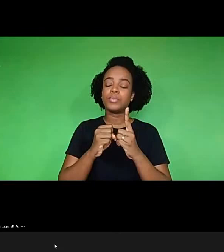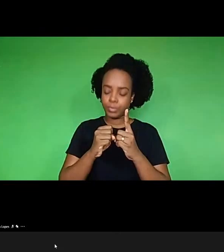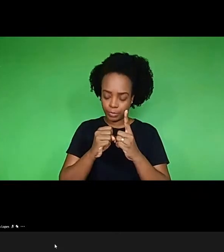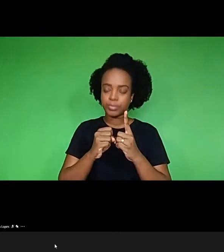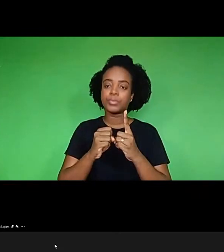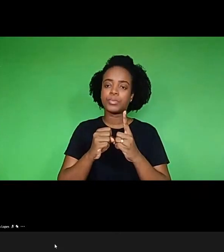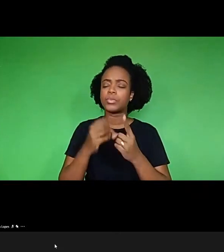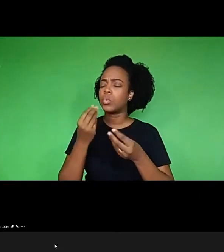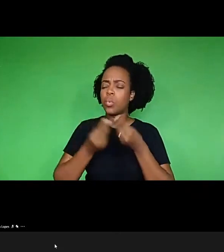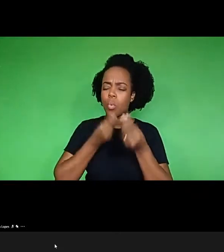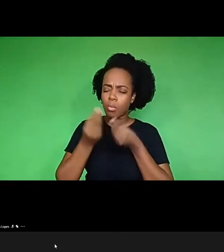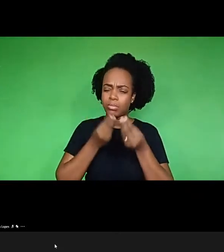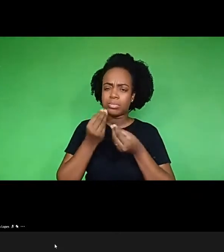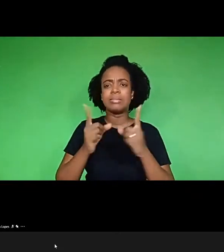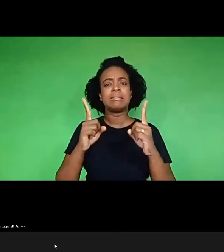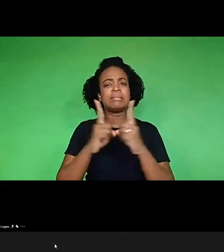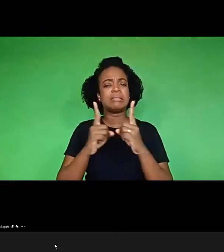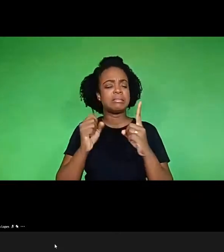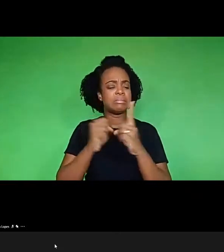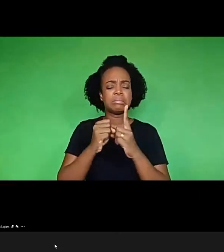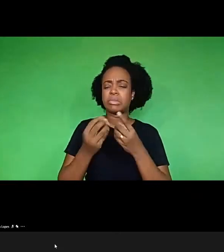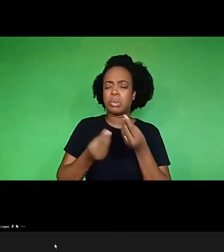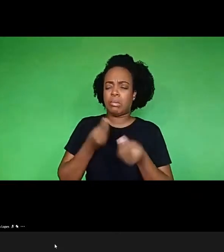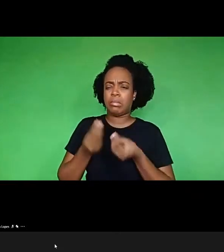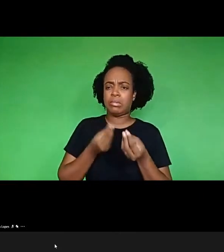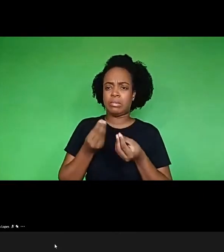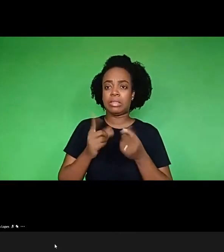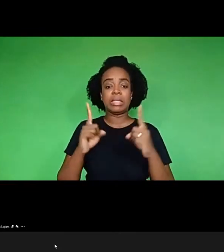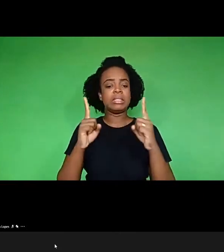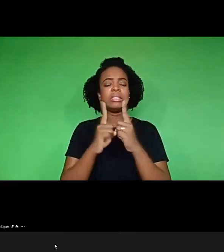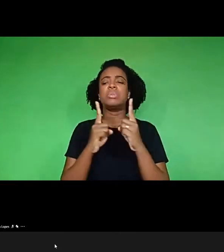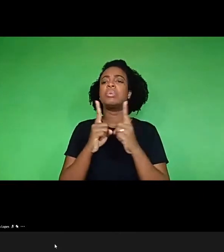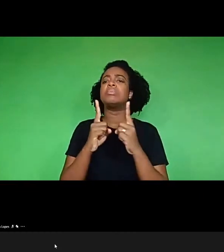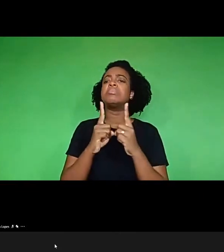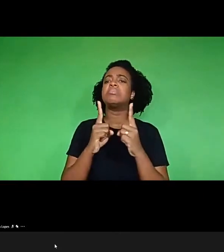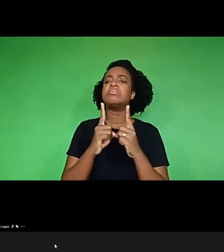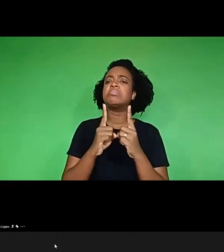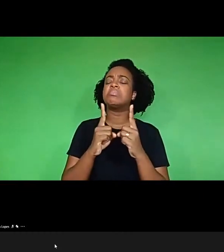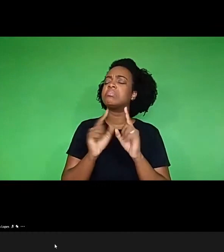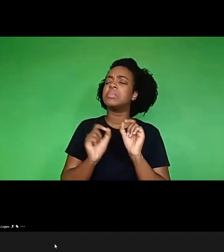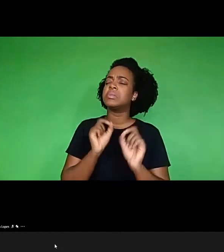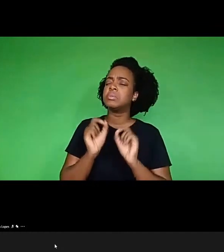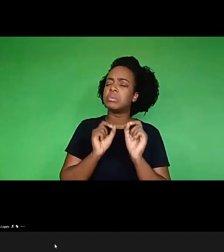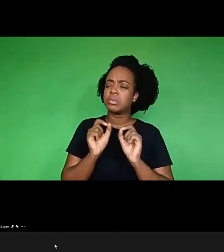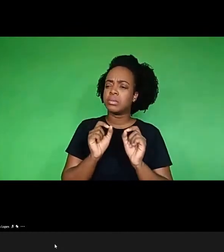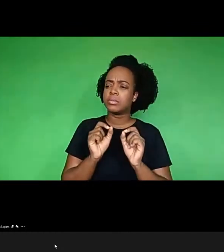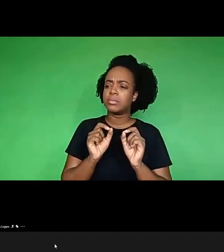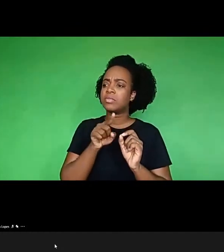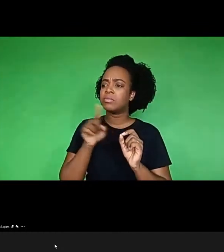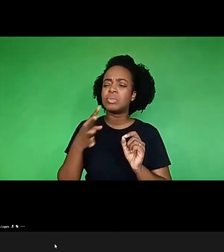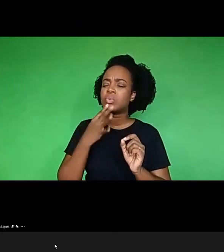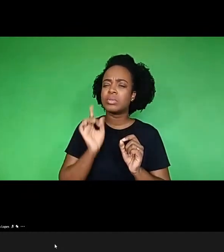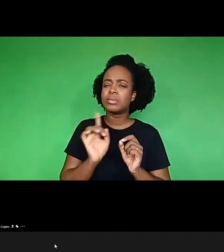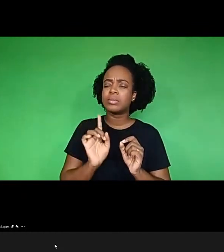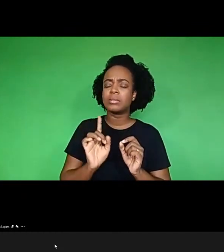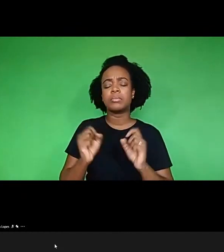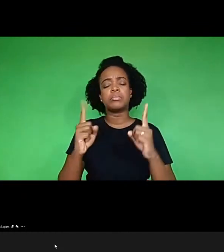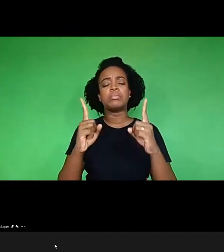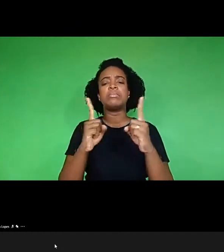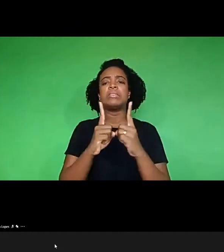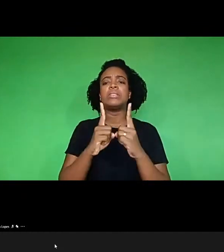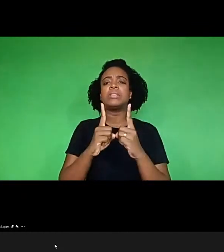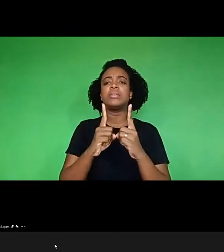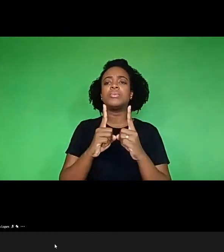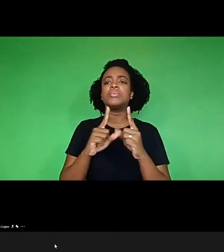isso, professor? O que é atividade síncrona, para quem ainda não se adequou nesses termos? Atividade síncrona